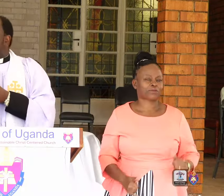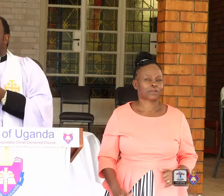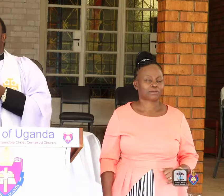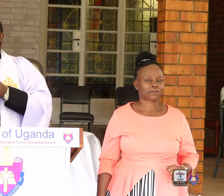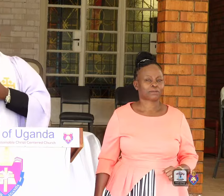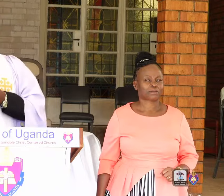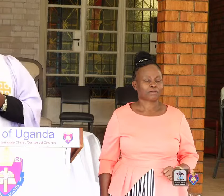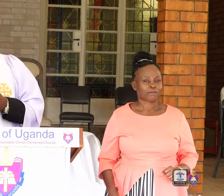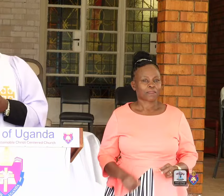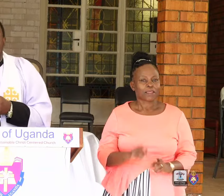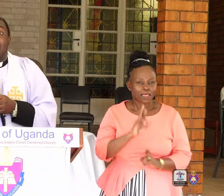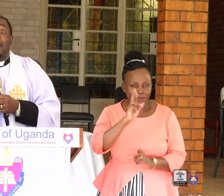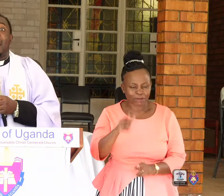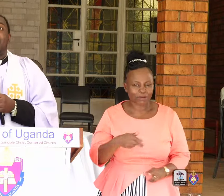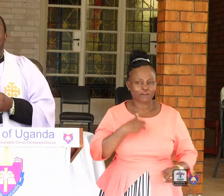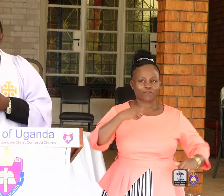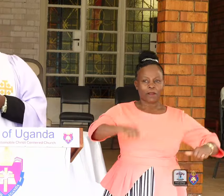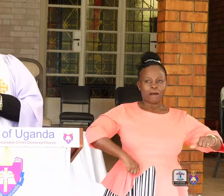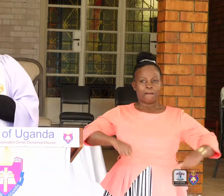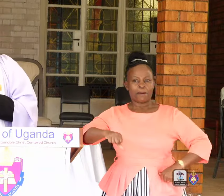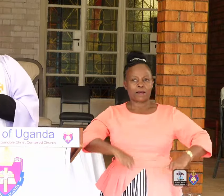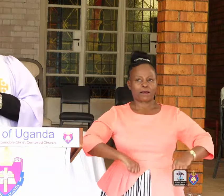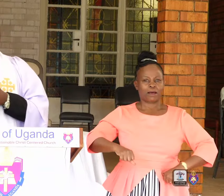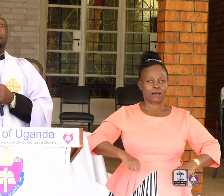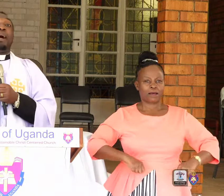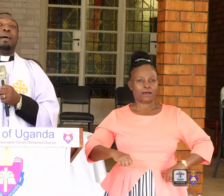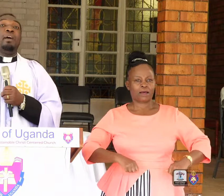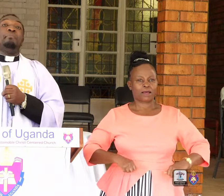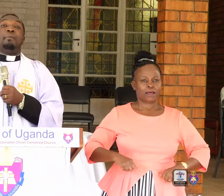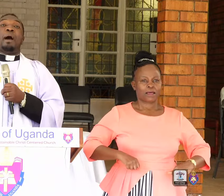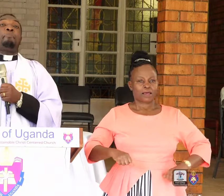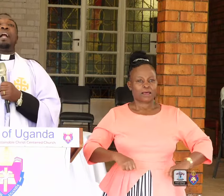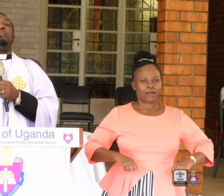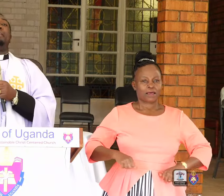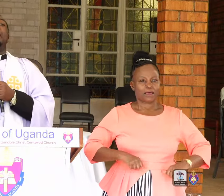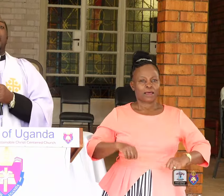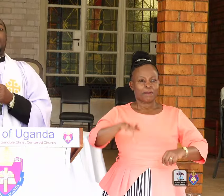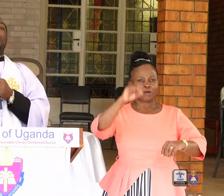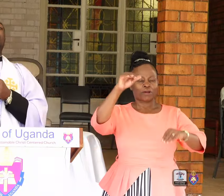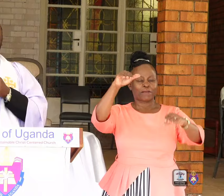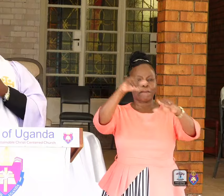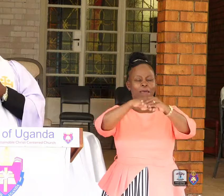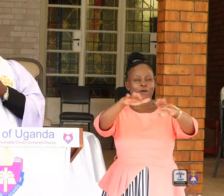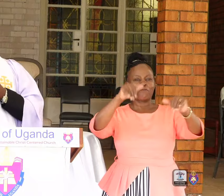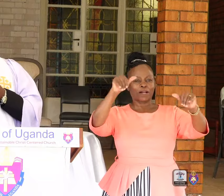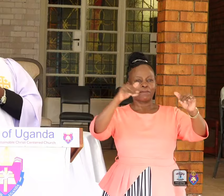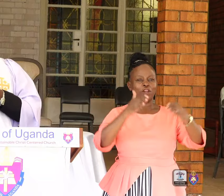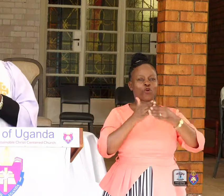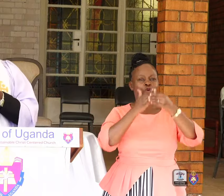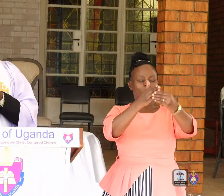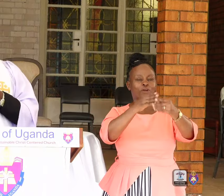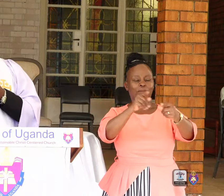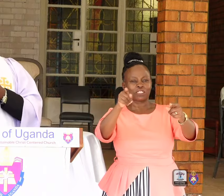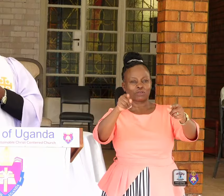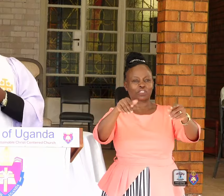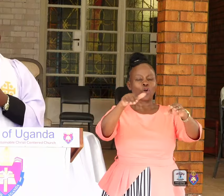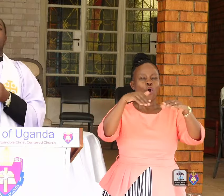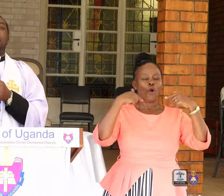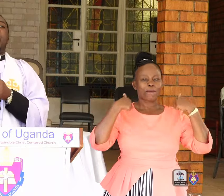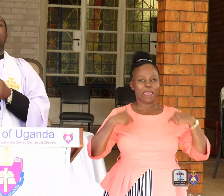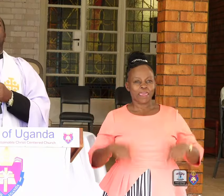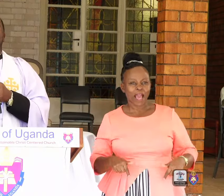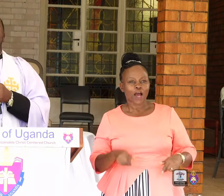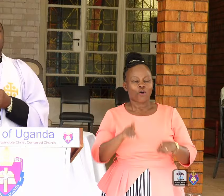Ebyo ebitiibwa ebikweyagaza. Baakulonda okubeera member of parliament. Kati oli mukulembeze wa kino, kati oli mayor, kati